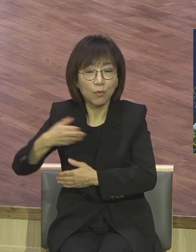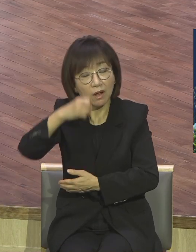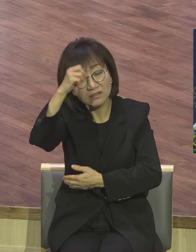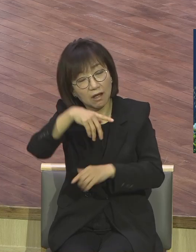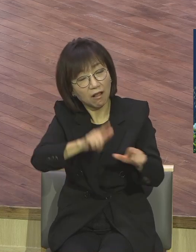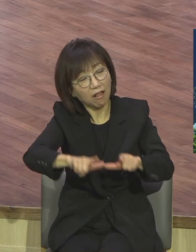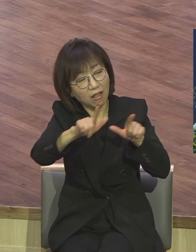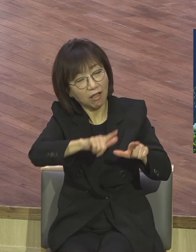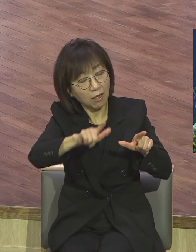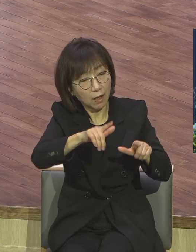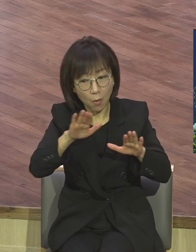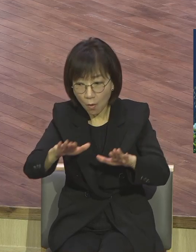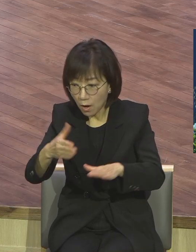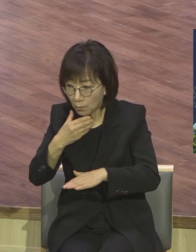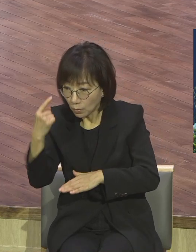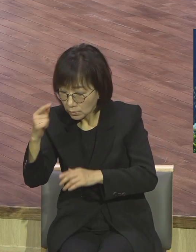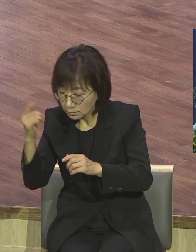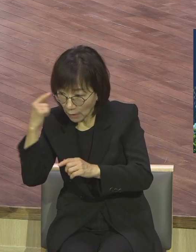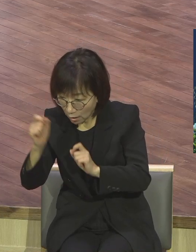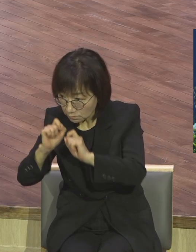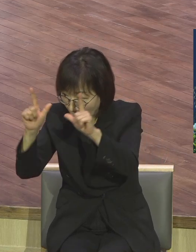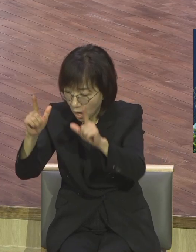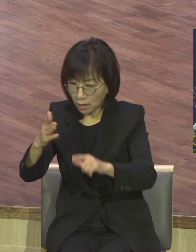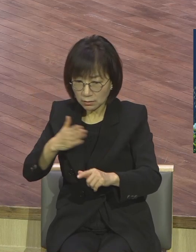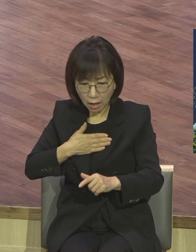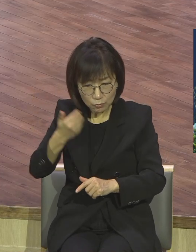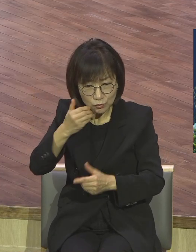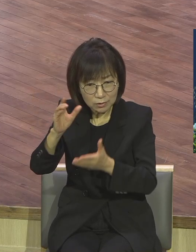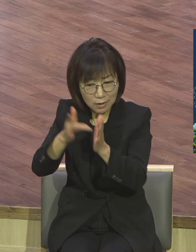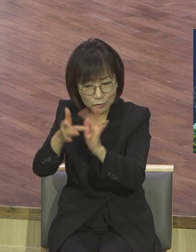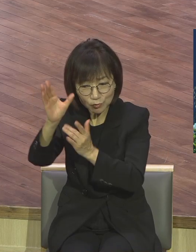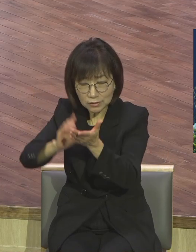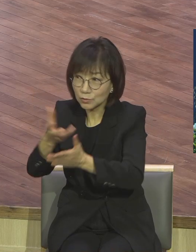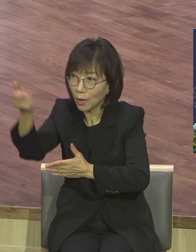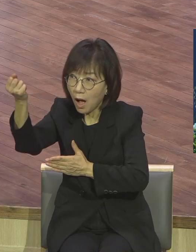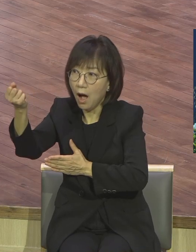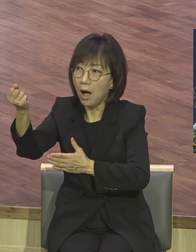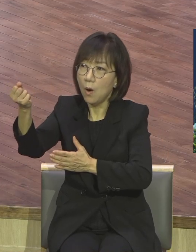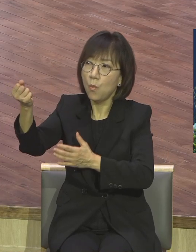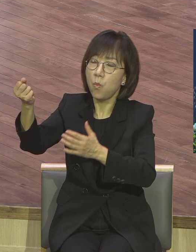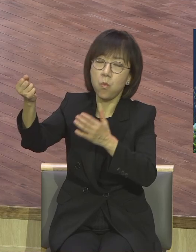내가 예수 그리스도의 것이라고 하니까 나 같은 게